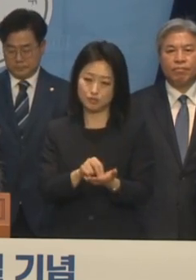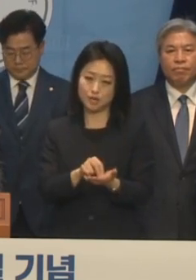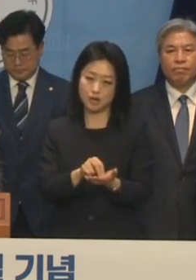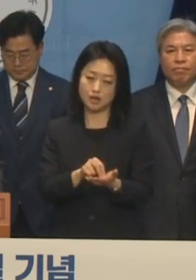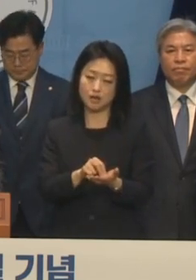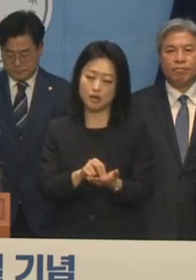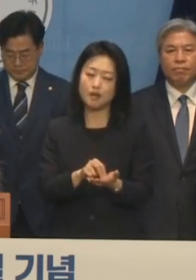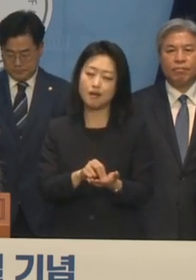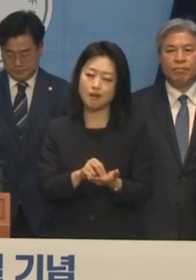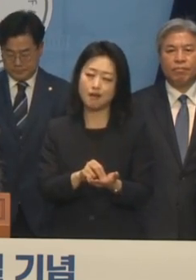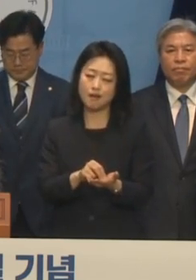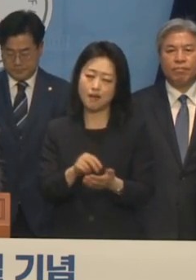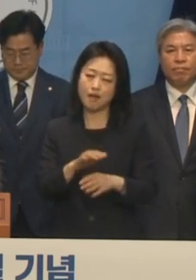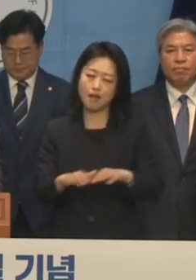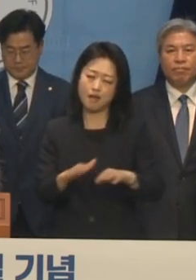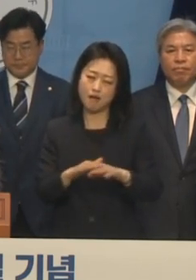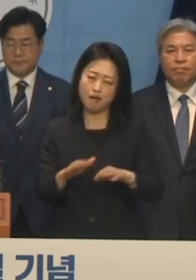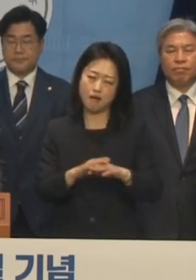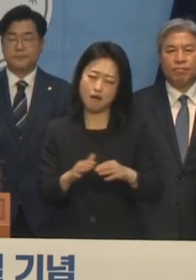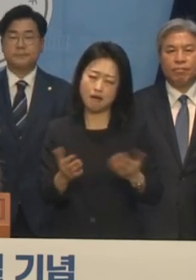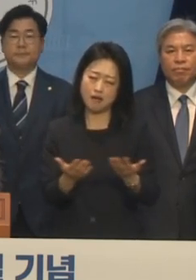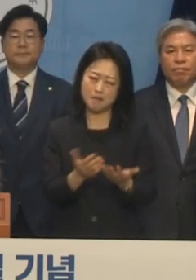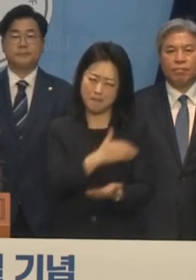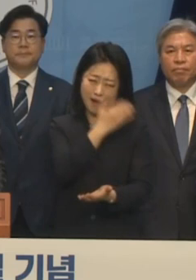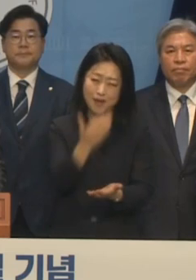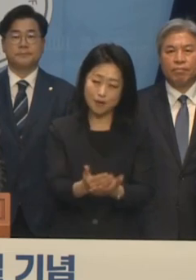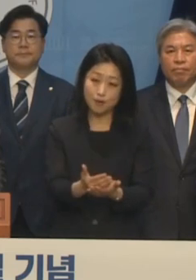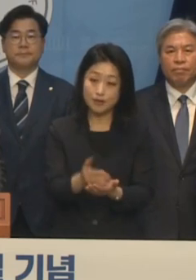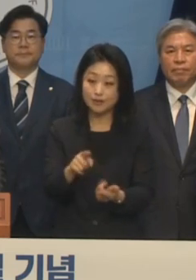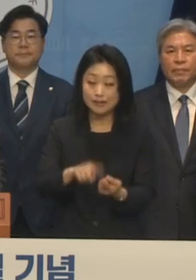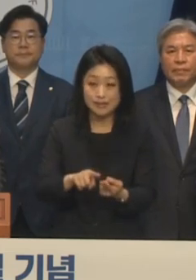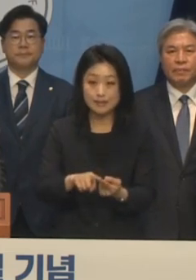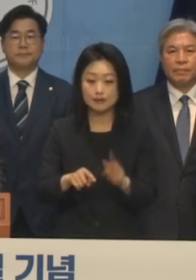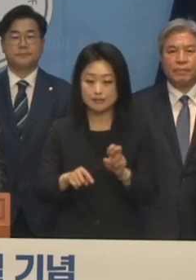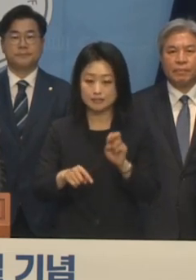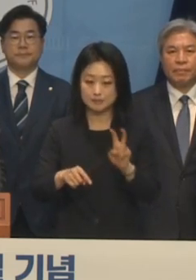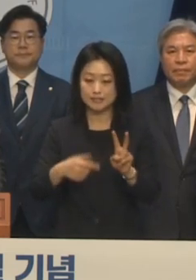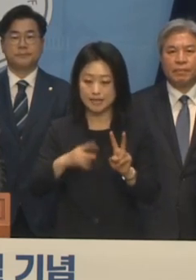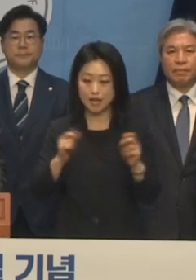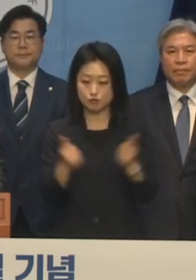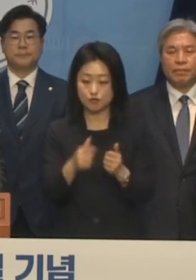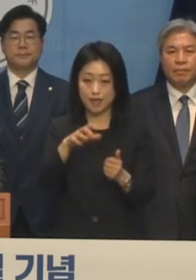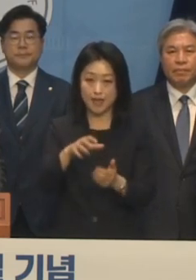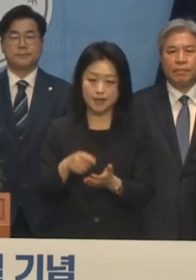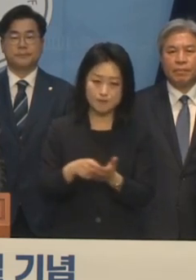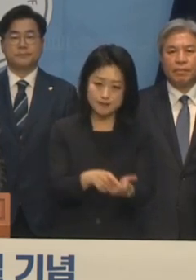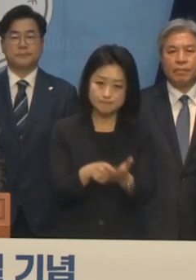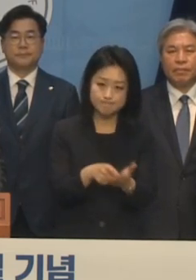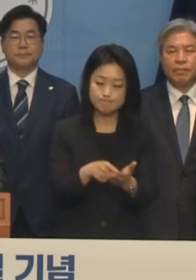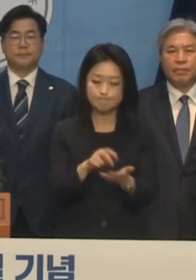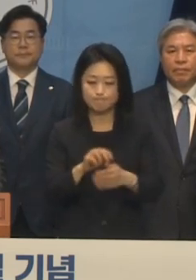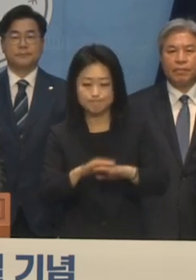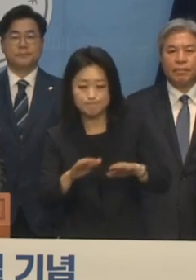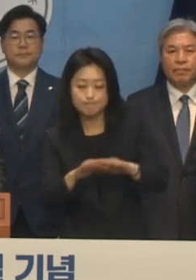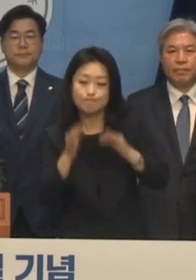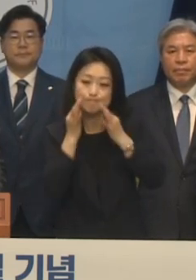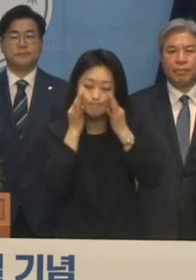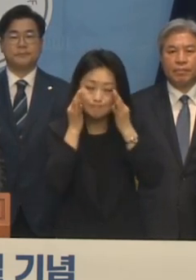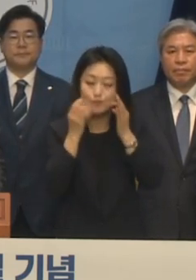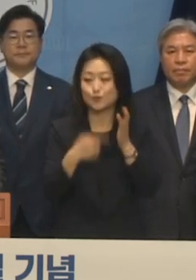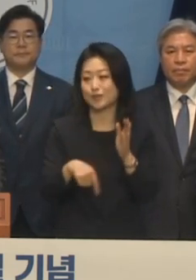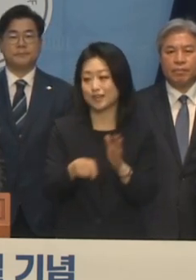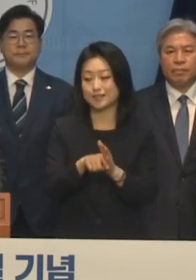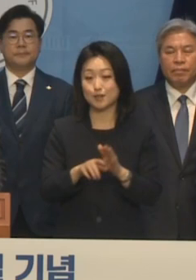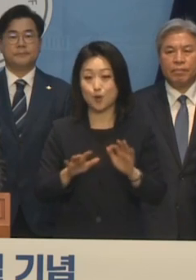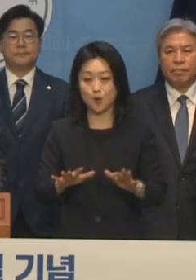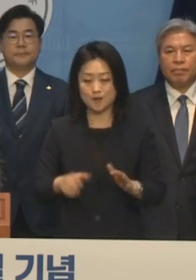산적한 엄중한 시기입니다. 제22대 국회에서 이런 부분들을 적극적으로 제기하고 논의해서 해결해 나갈 수 있도록